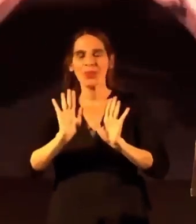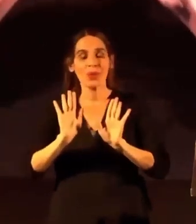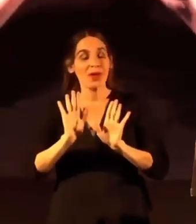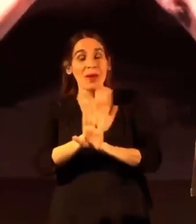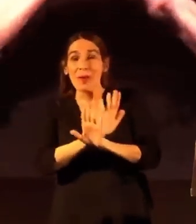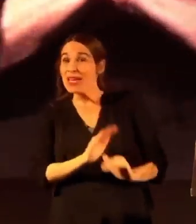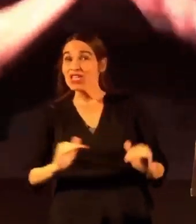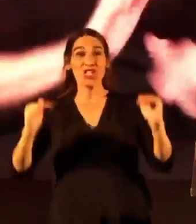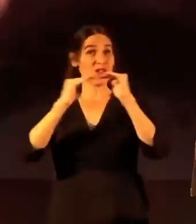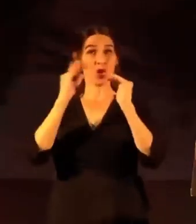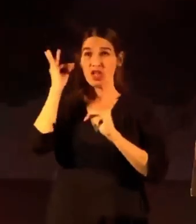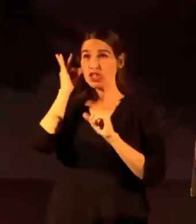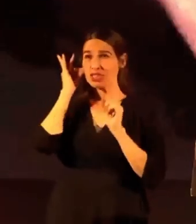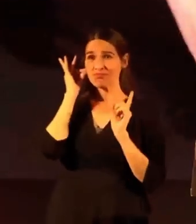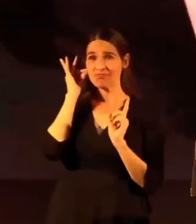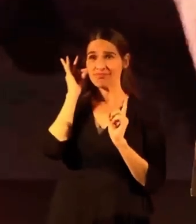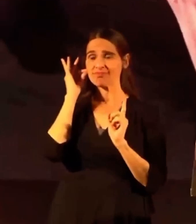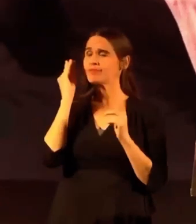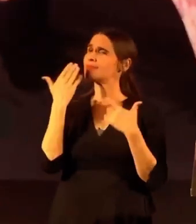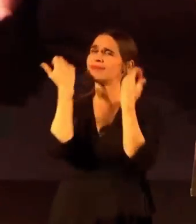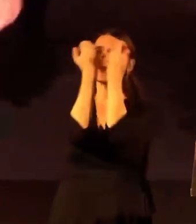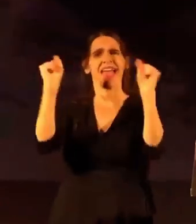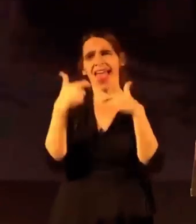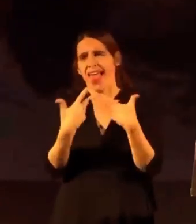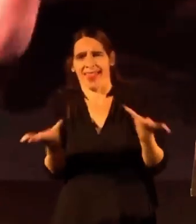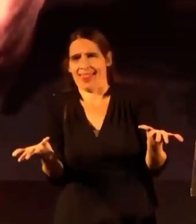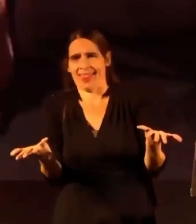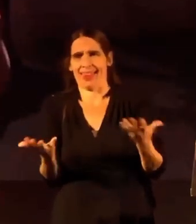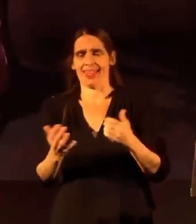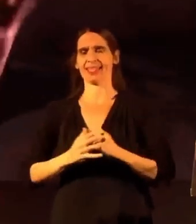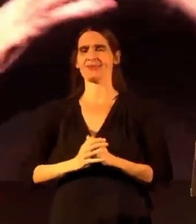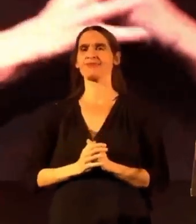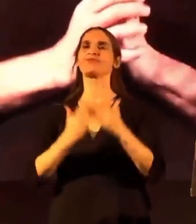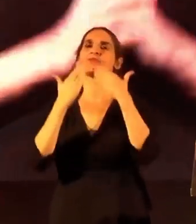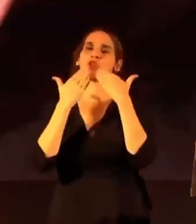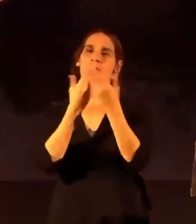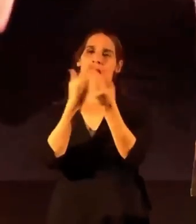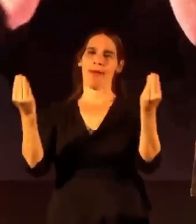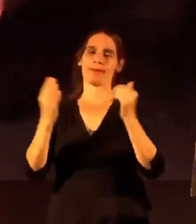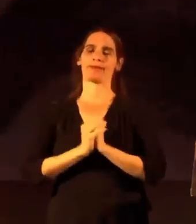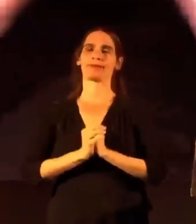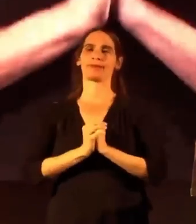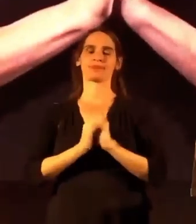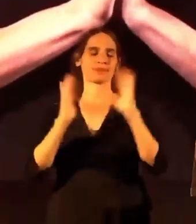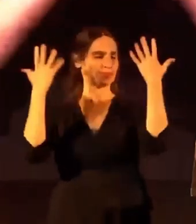בלי שוויון לנשים אין דמוקרטיה. תודה רבה.